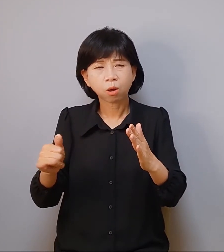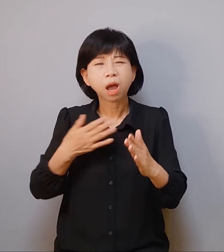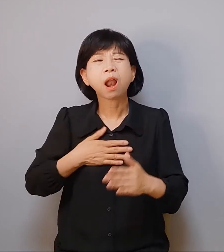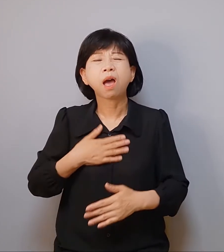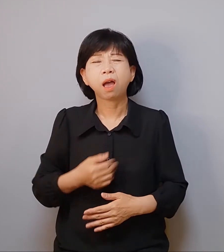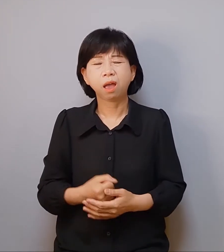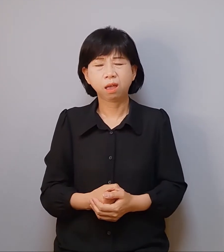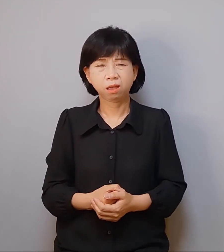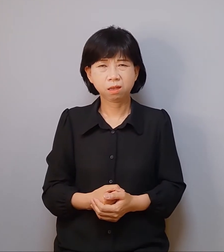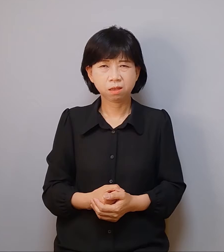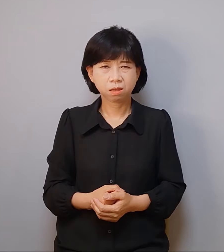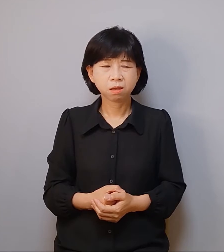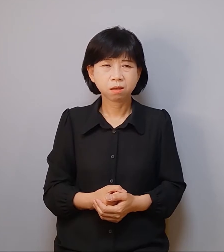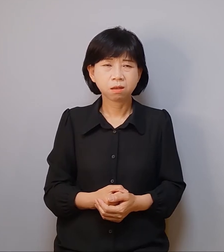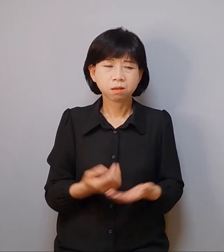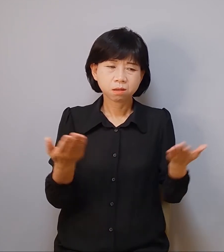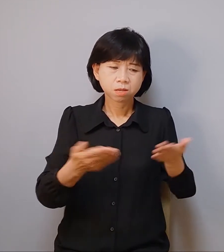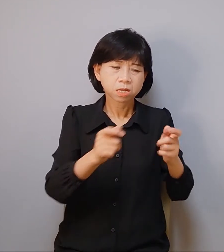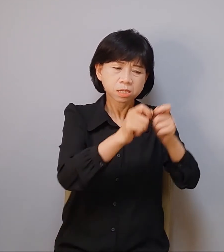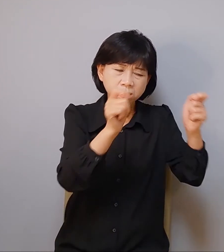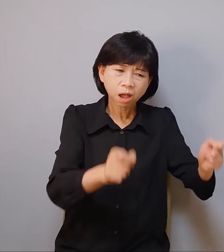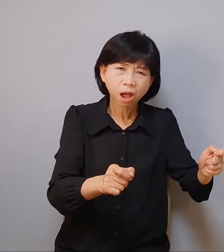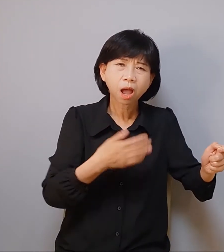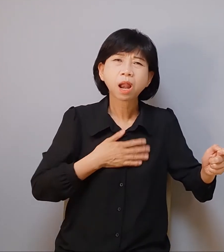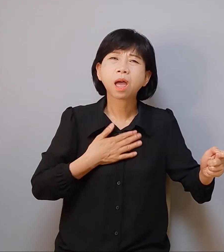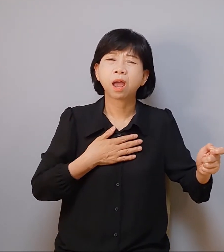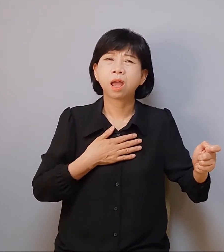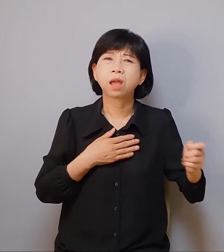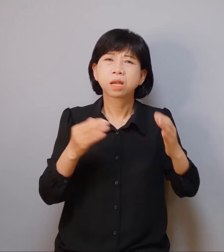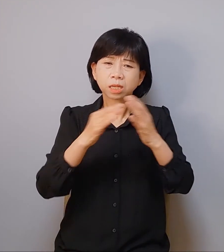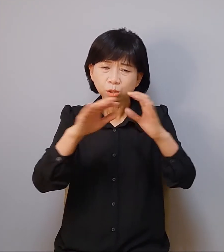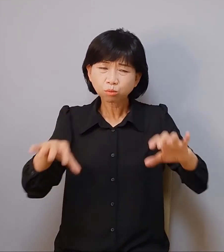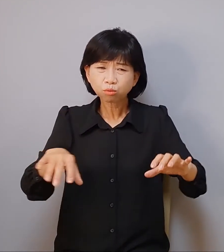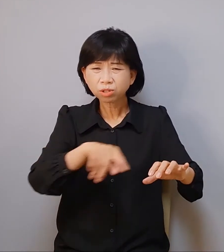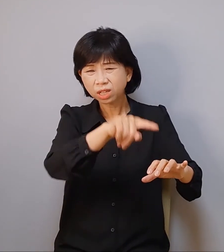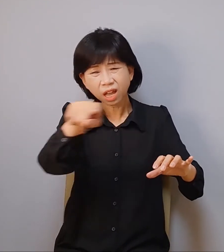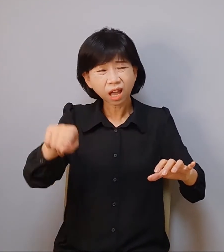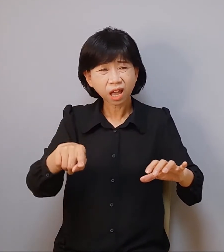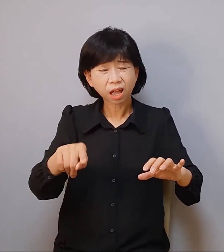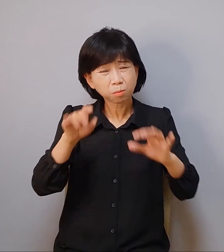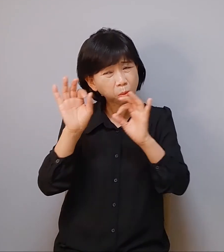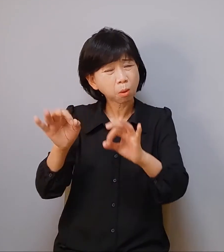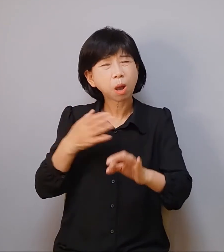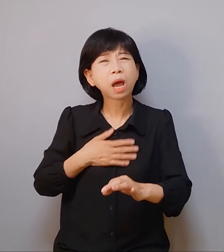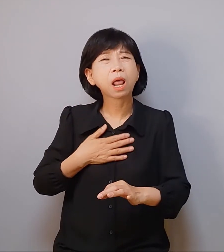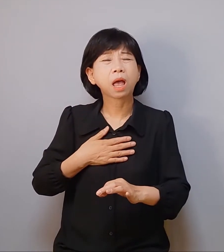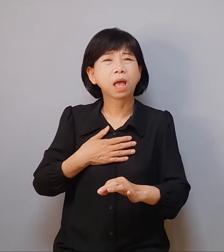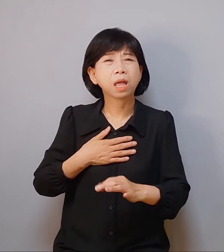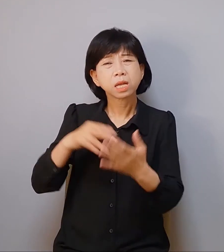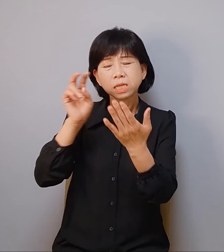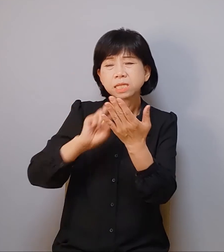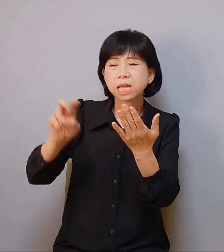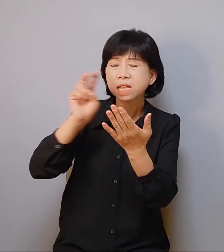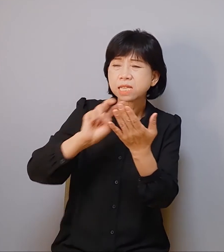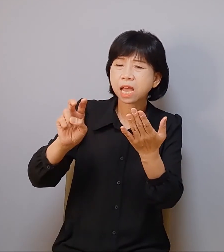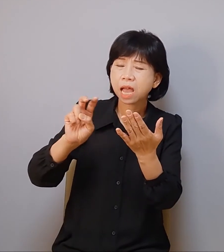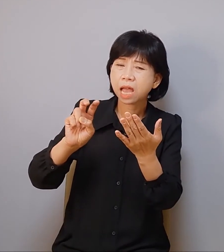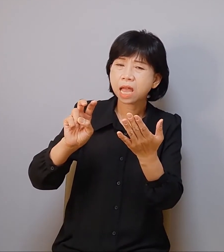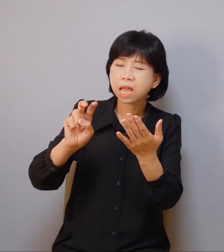않을까요? 바로 옆집이 알 겁니다. 찬양 소리가 나오는지, 싸우는 소리가